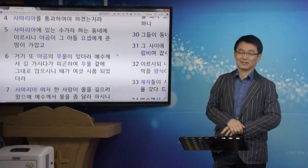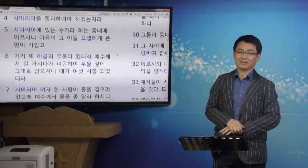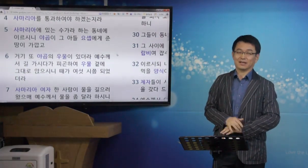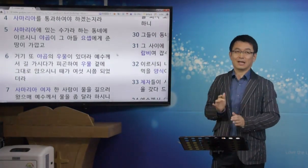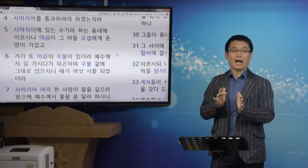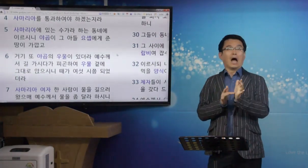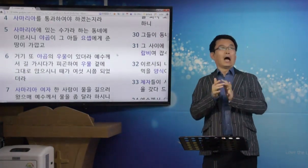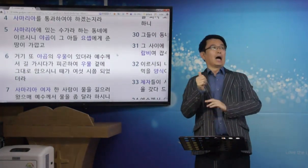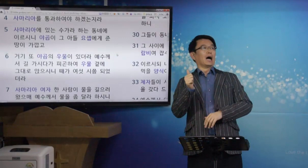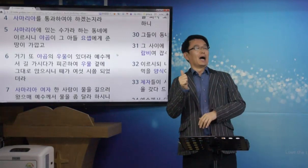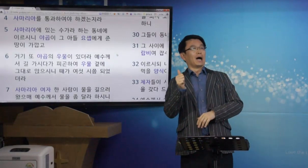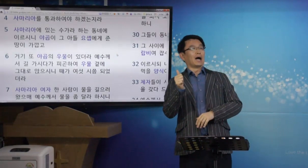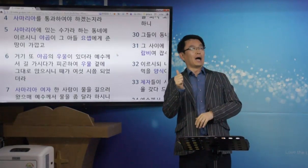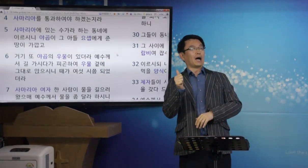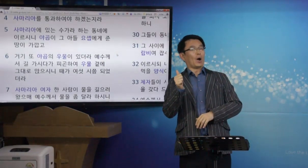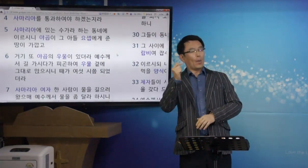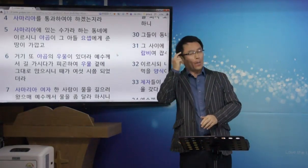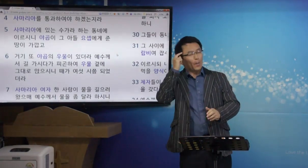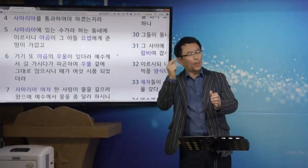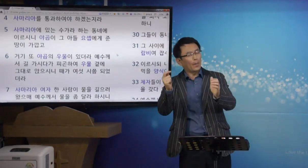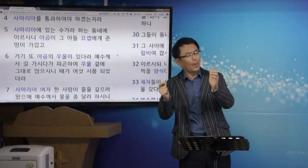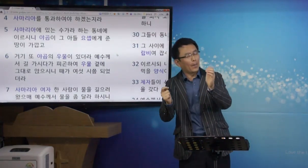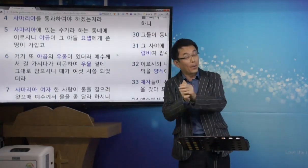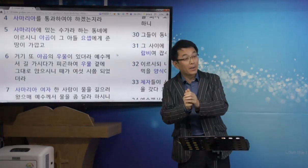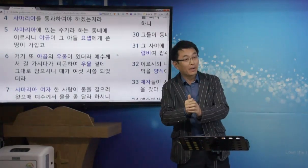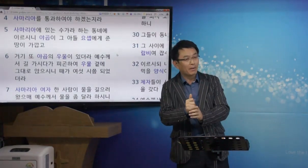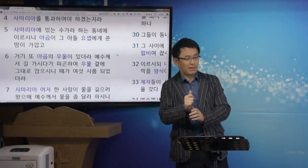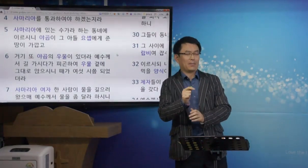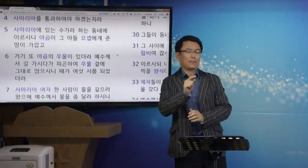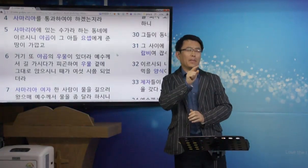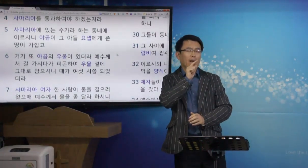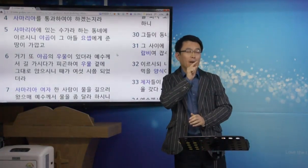일이었죠. 그때 예수님께서 꾀를 내십니다.